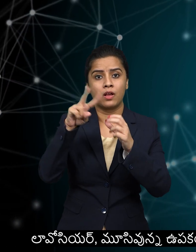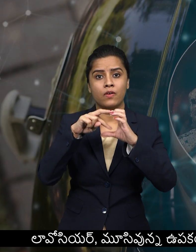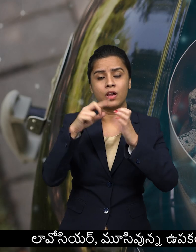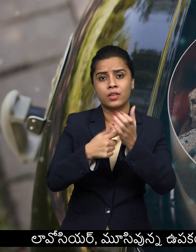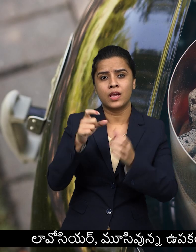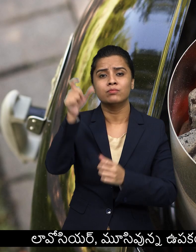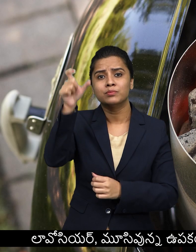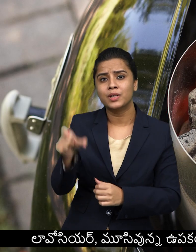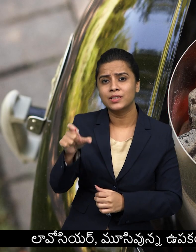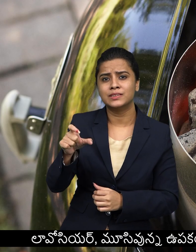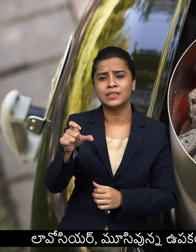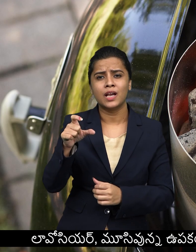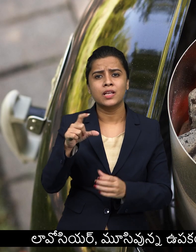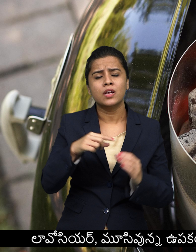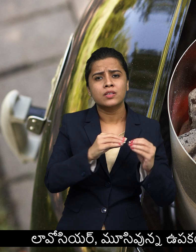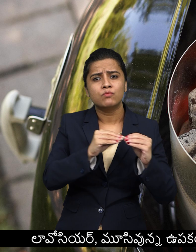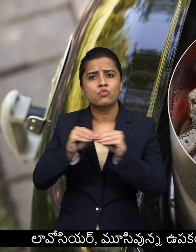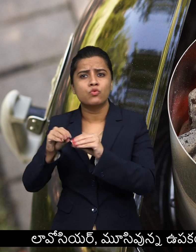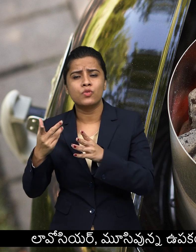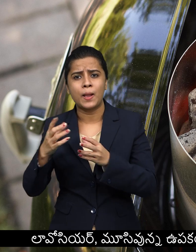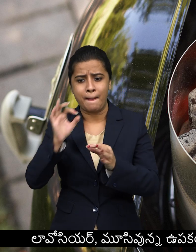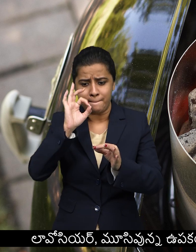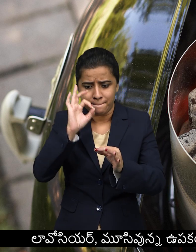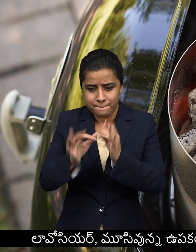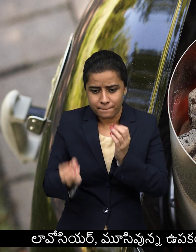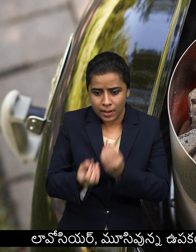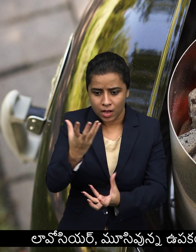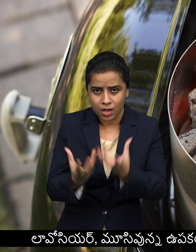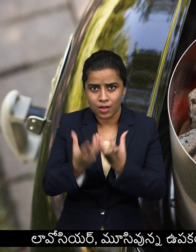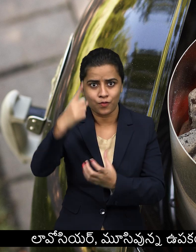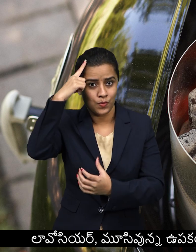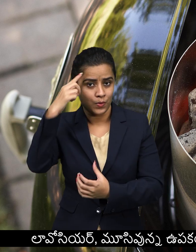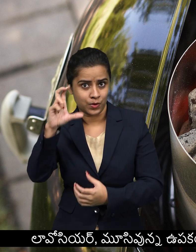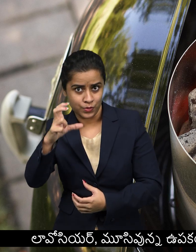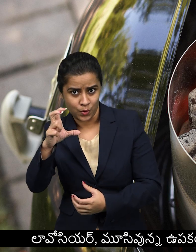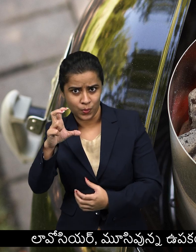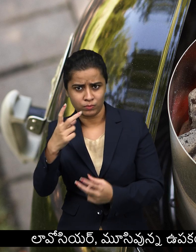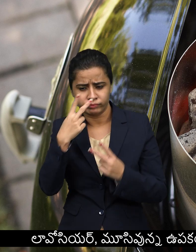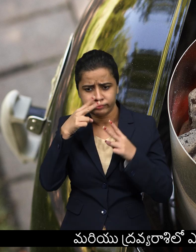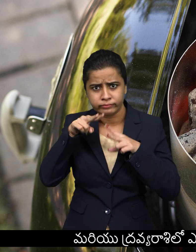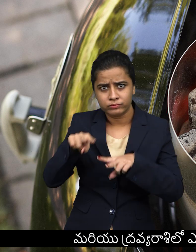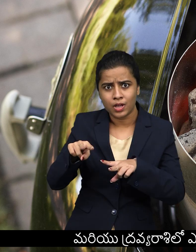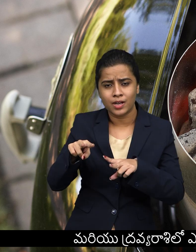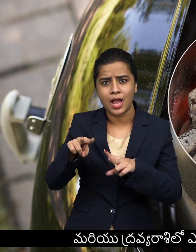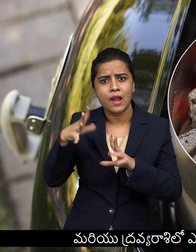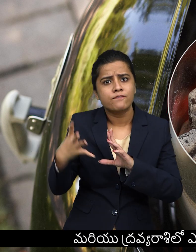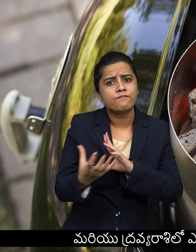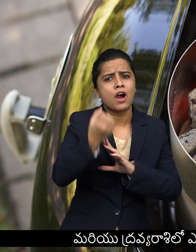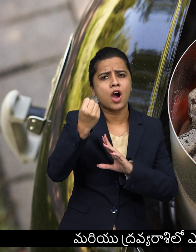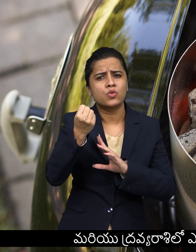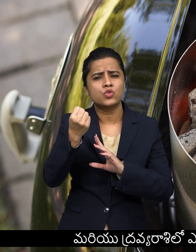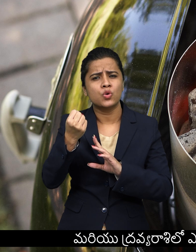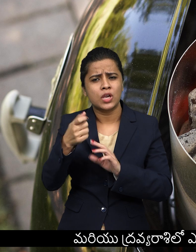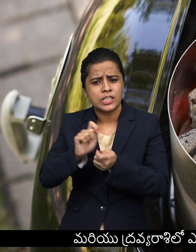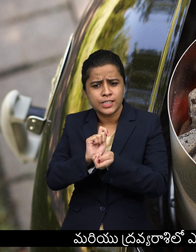లావోసియర్ మూసి ఉన్న ఉపకరణంలో బొగ్గును కాల్చడం నిర్వహించాడు మరియు